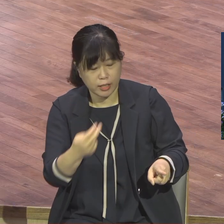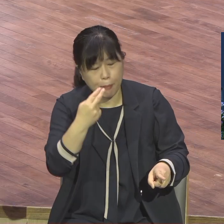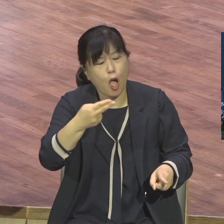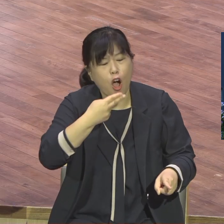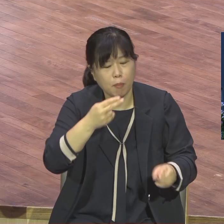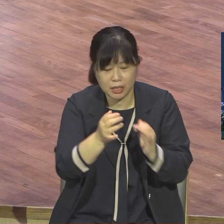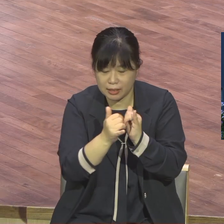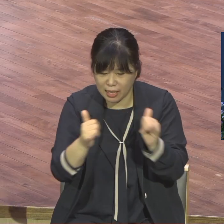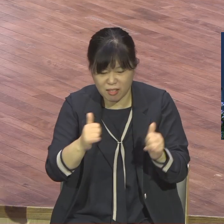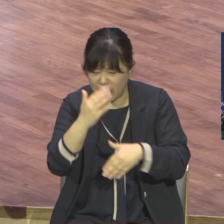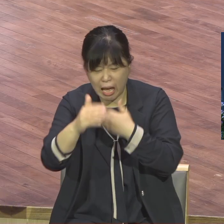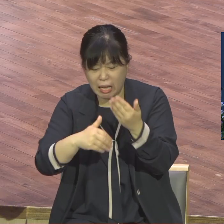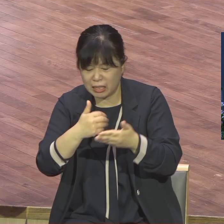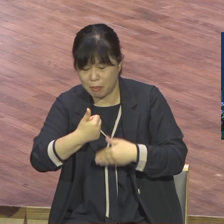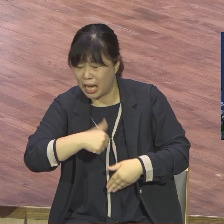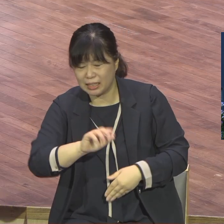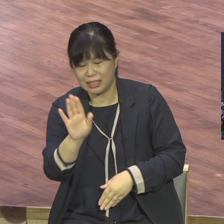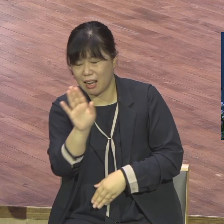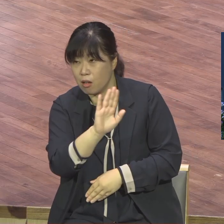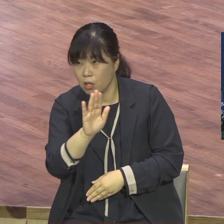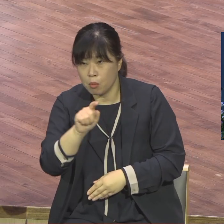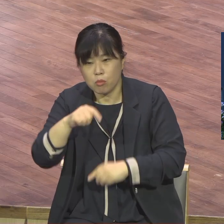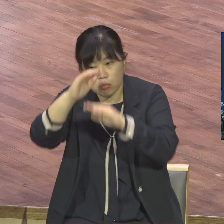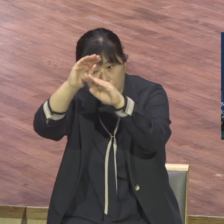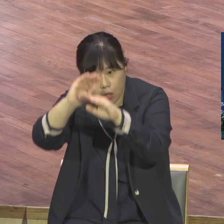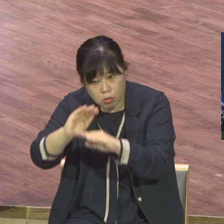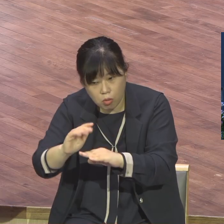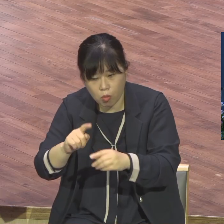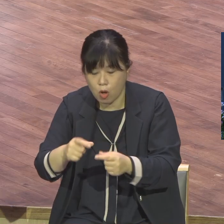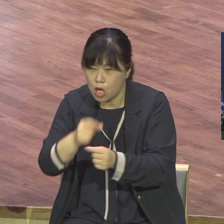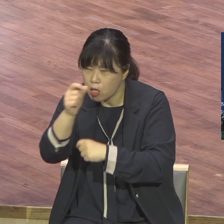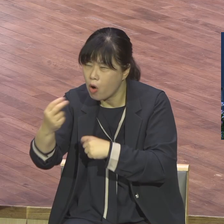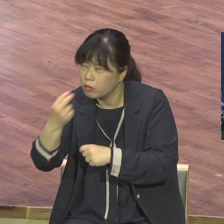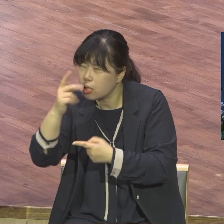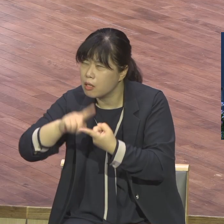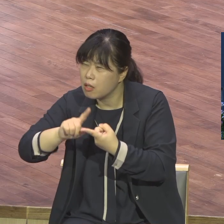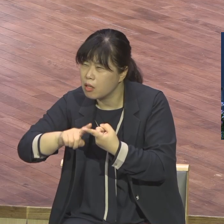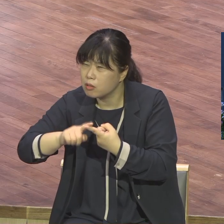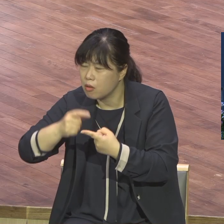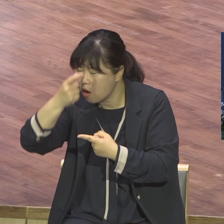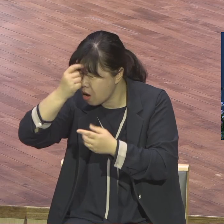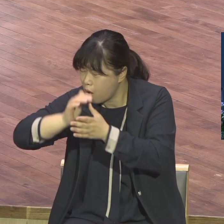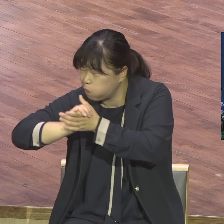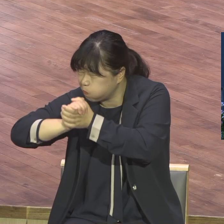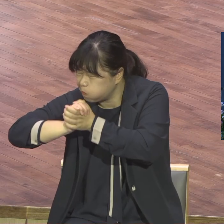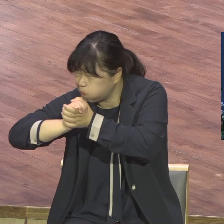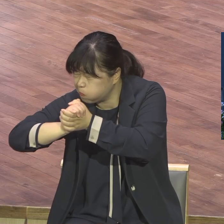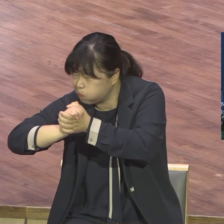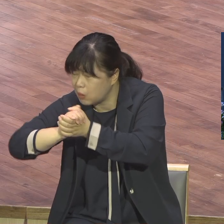대해서 뭐 이단과 싸움에서 그렇게 막 그렇게 질렸던 것 같아요. 여러분